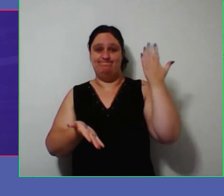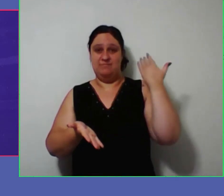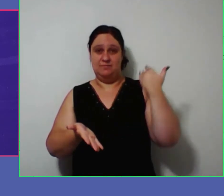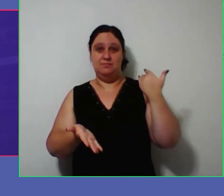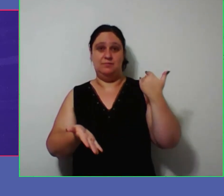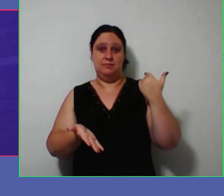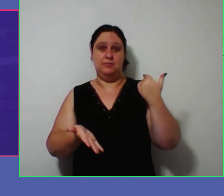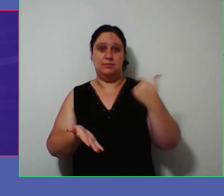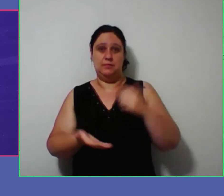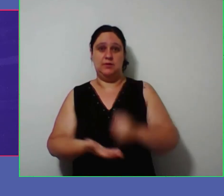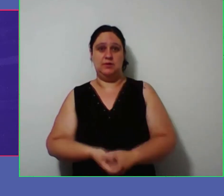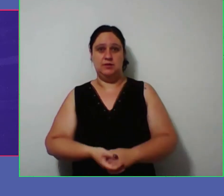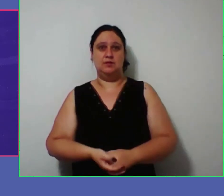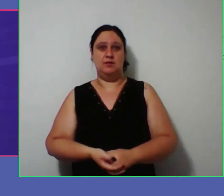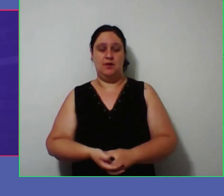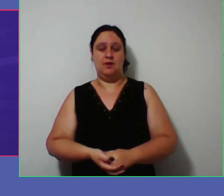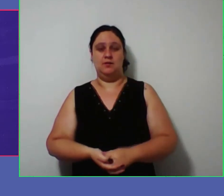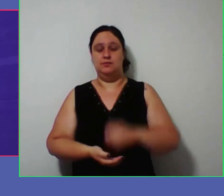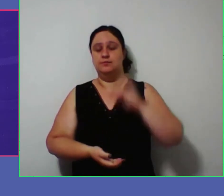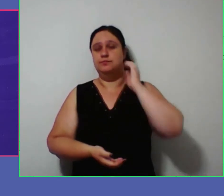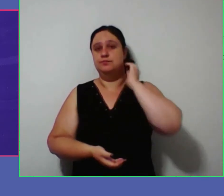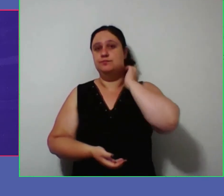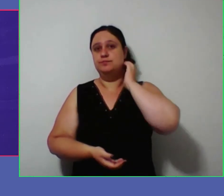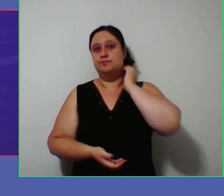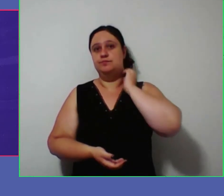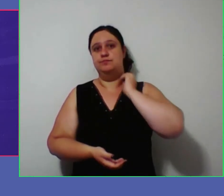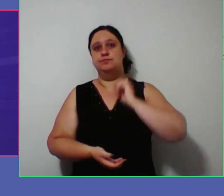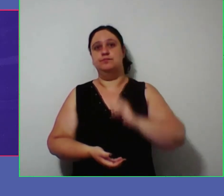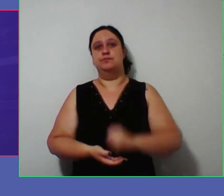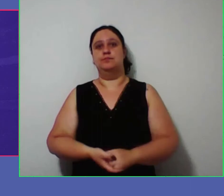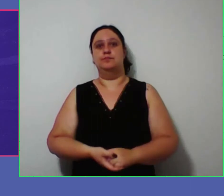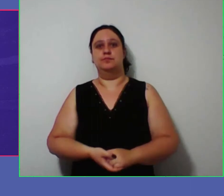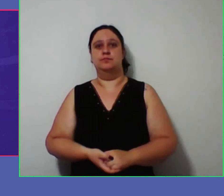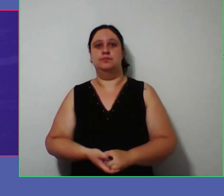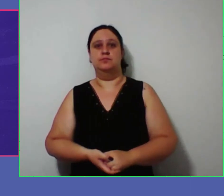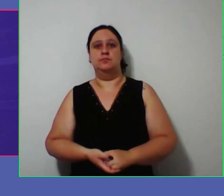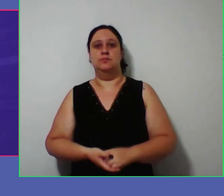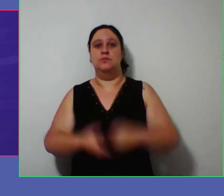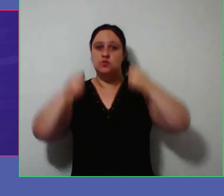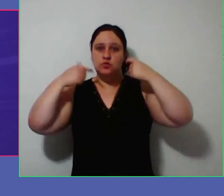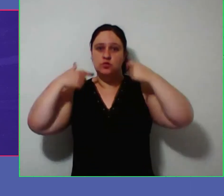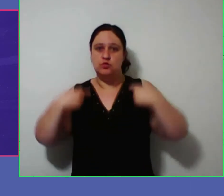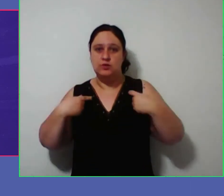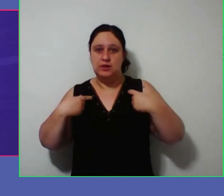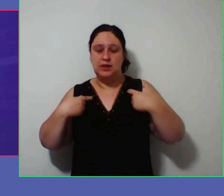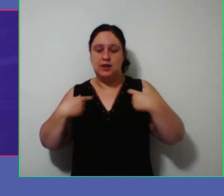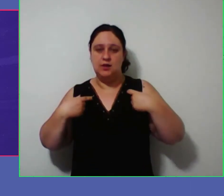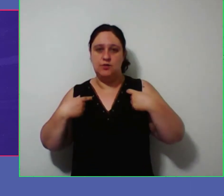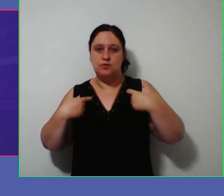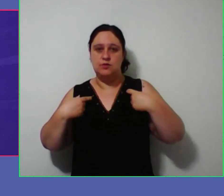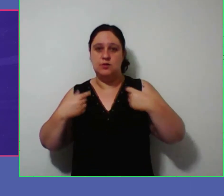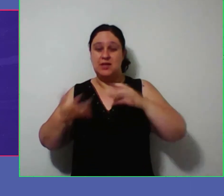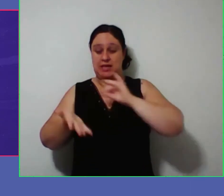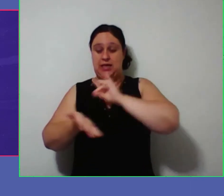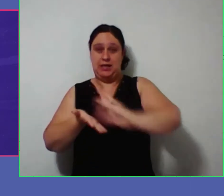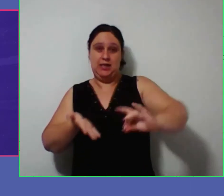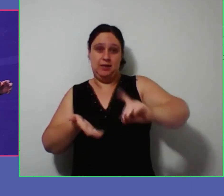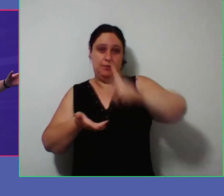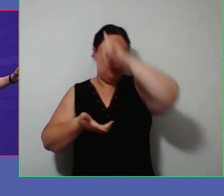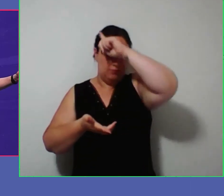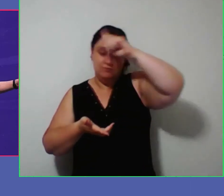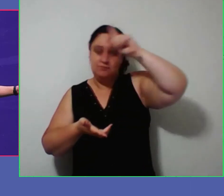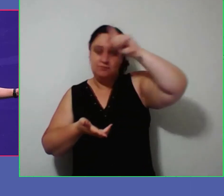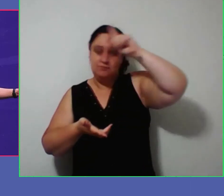está incrustada entre os judeus e os gentios, certo? Então existe essa parede de inimizade, mas Cristo